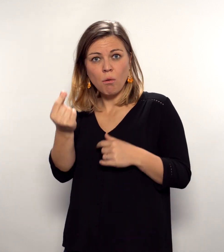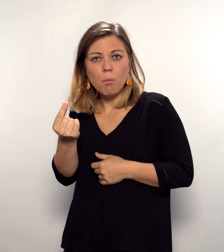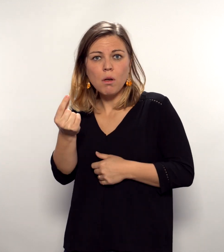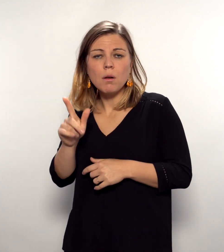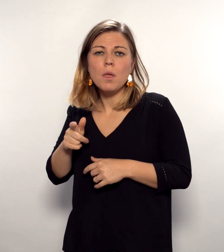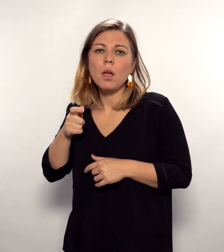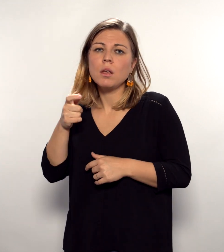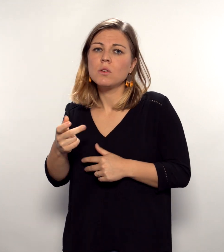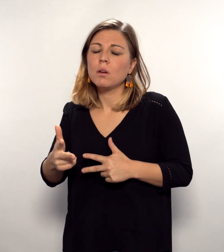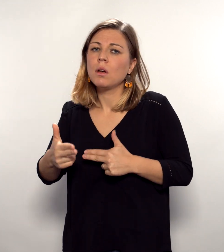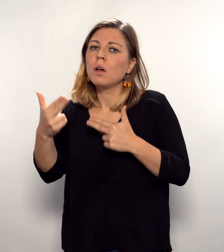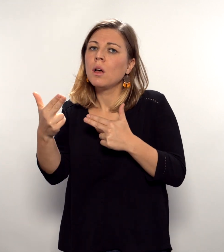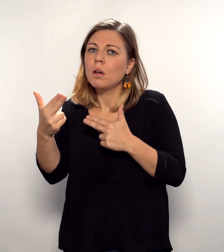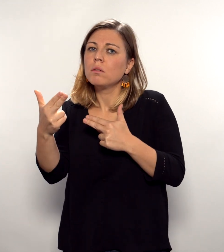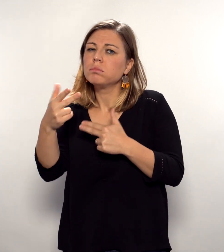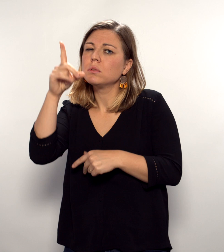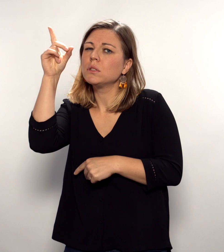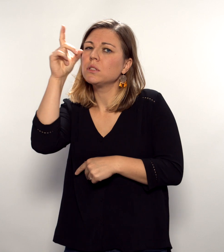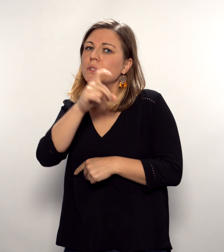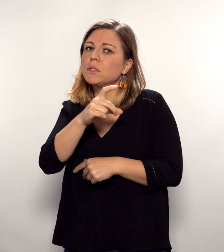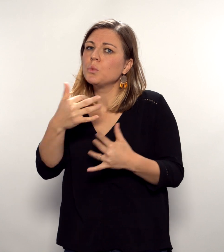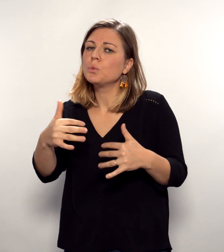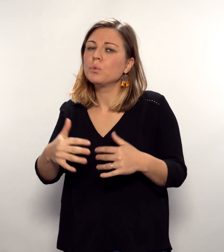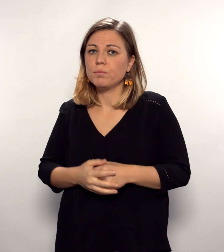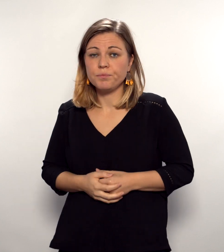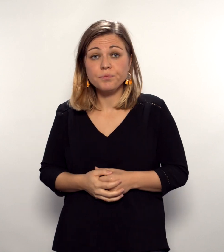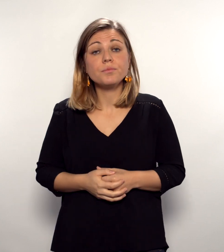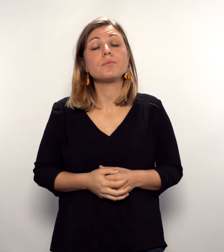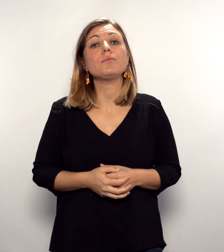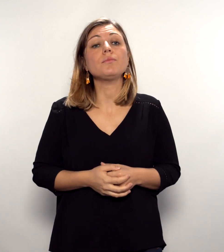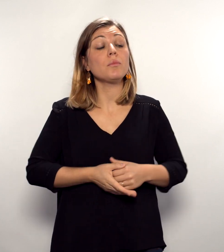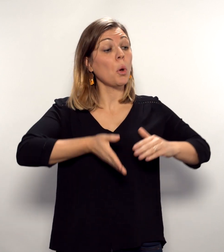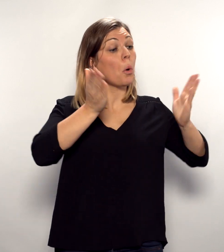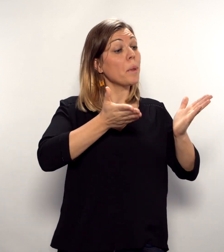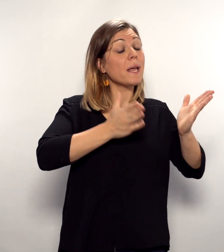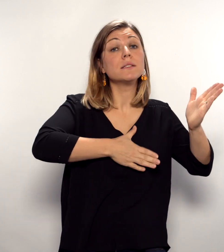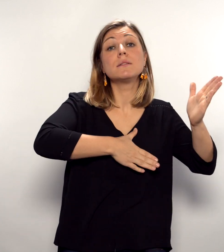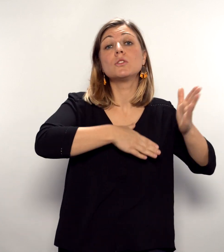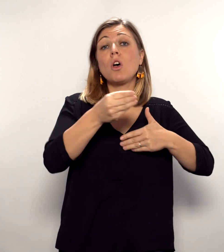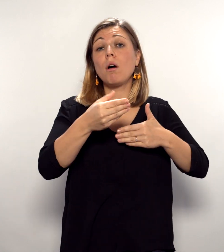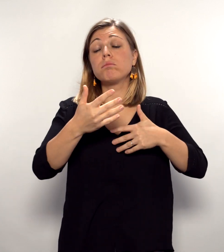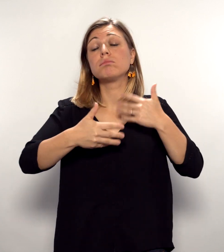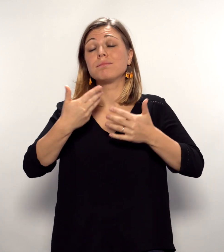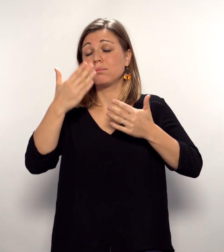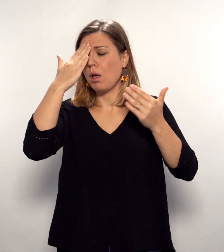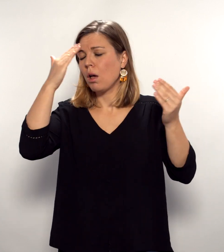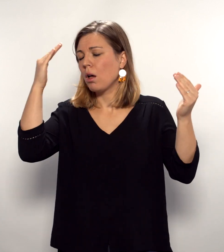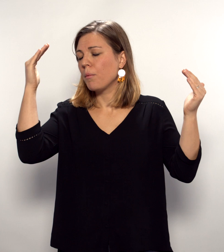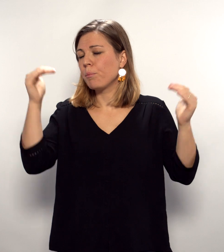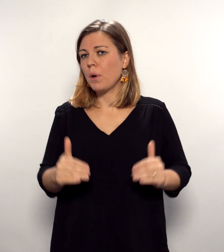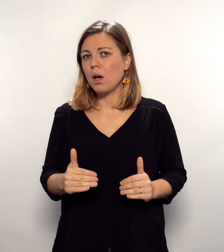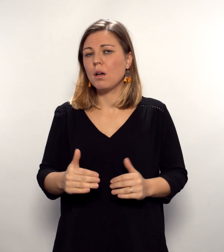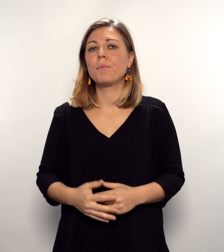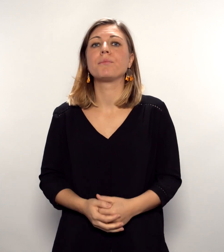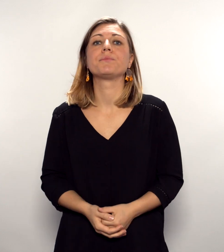couple comme nous, c'est une période très difficile de notre vie. Lorsque je suis sortie de l'hôpital, j'ai sombré dans